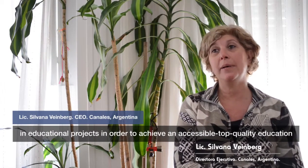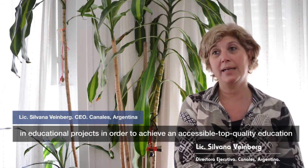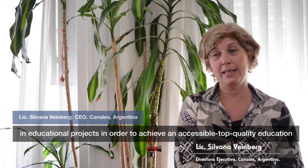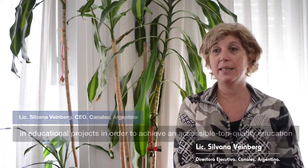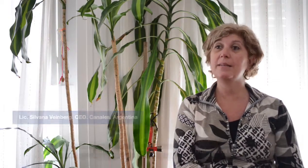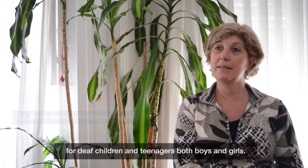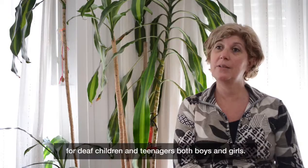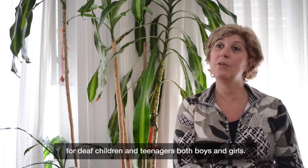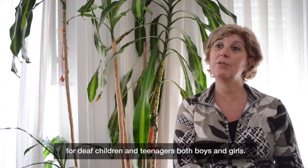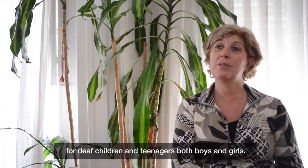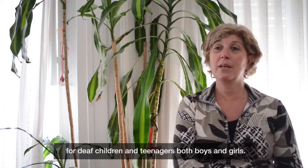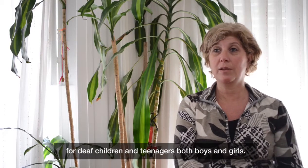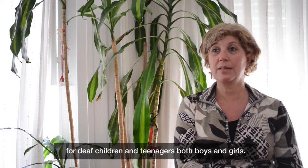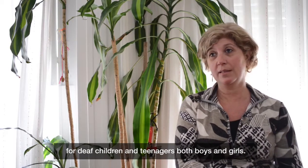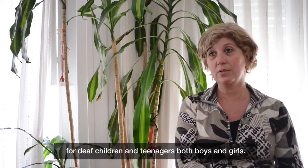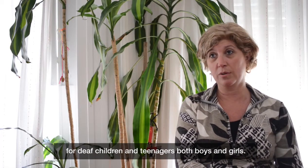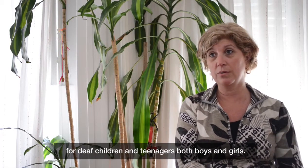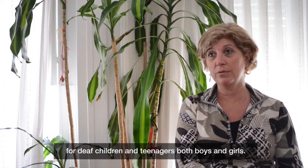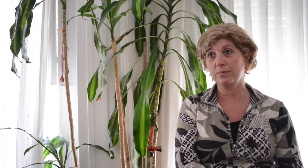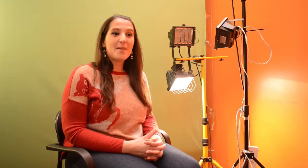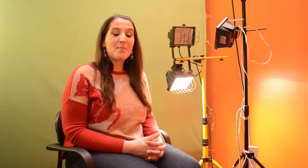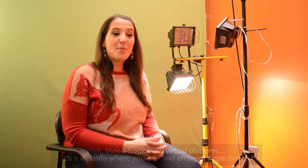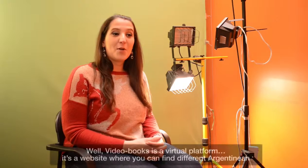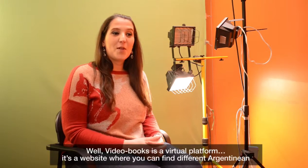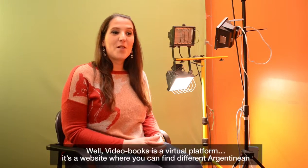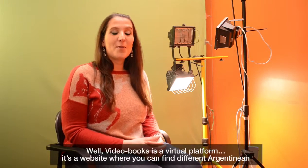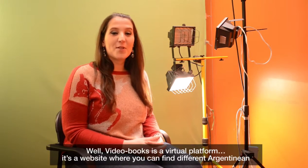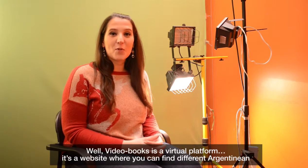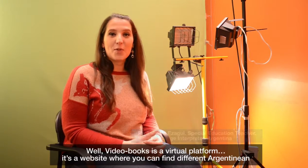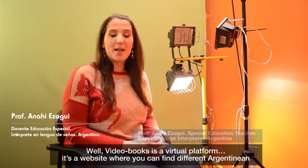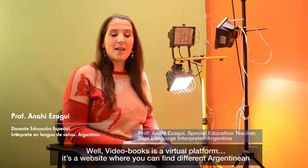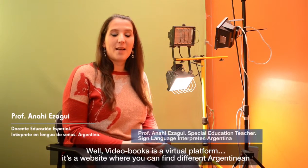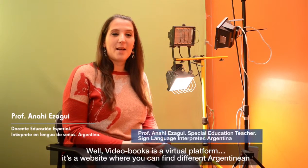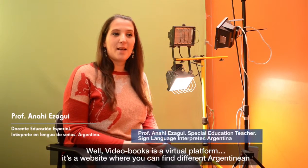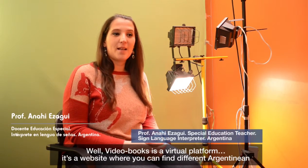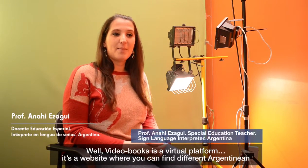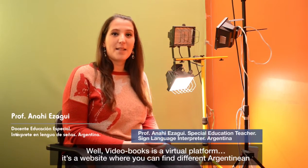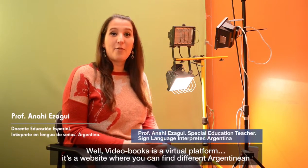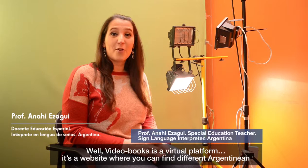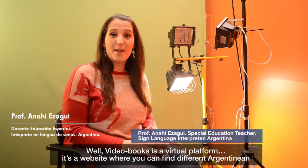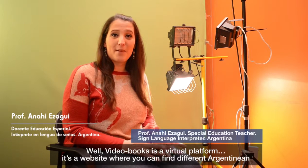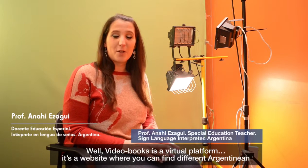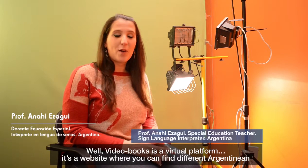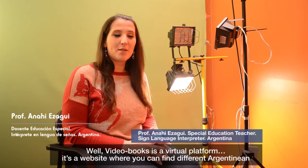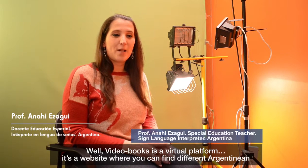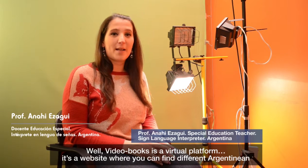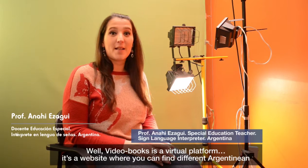para niñas, niños y adolescentes sordos. Bueno, Videolibros es una plataforma virtual, es una página